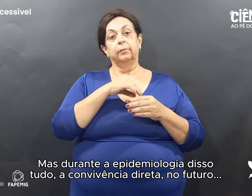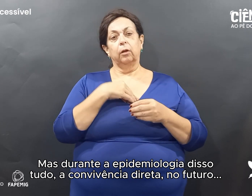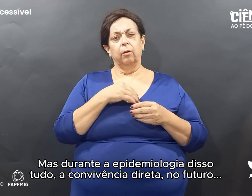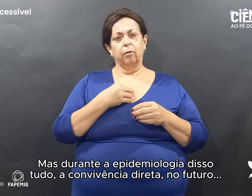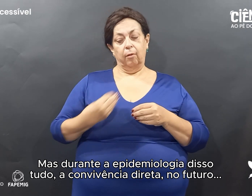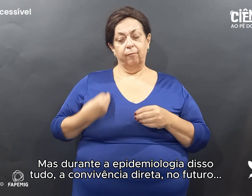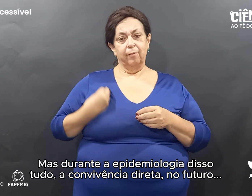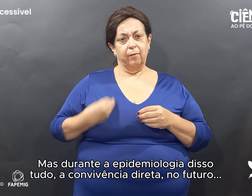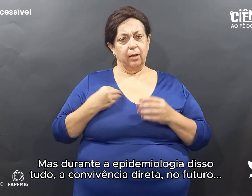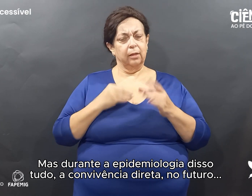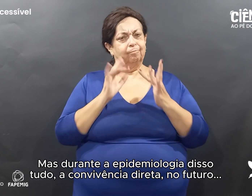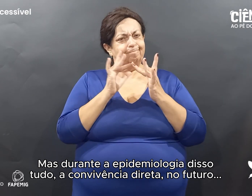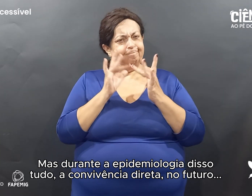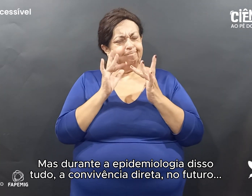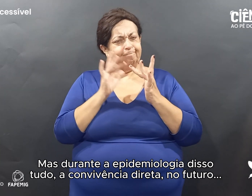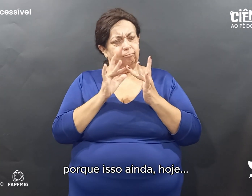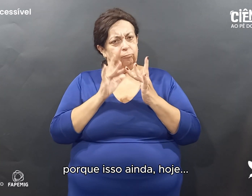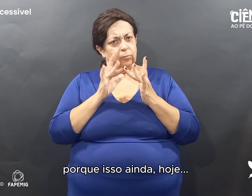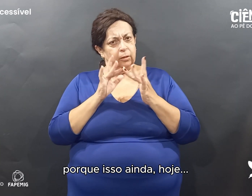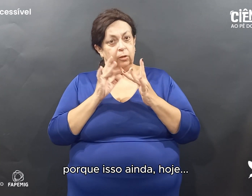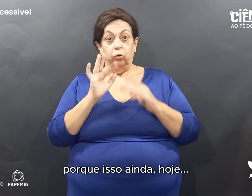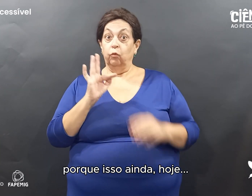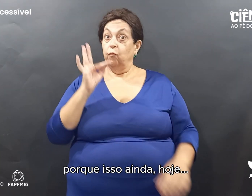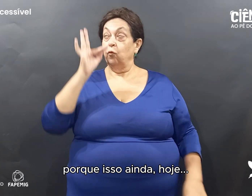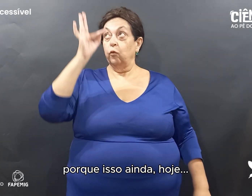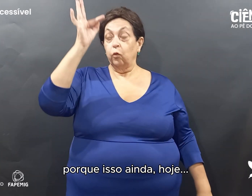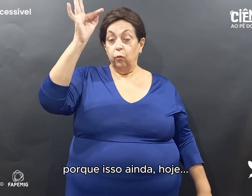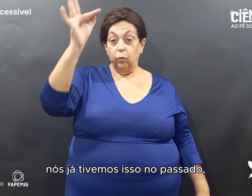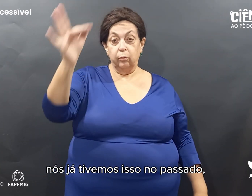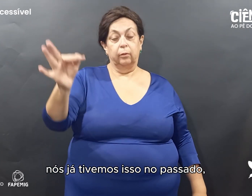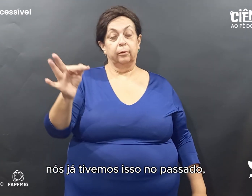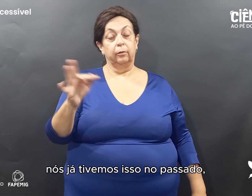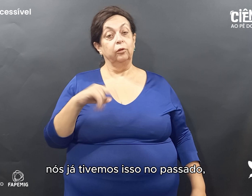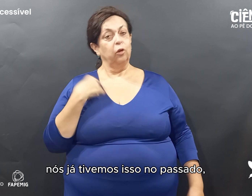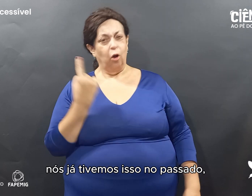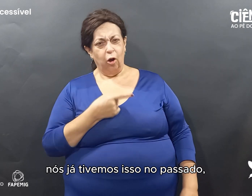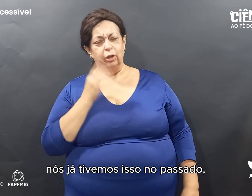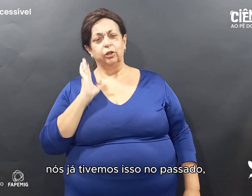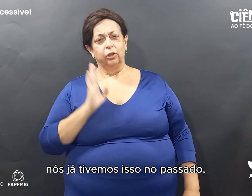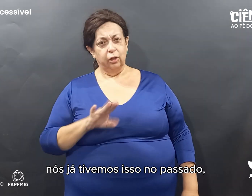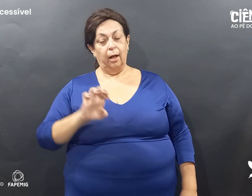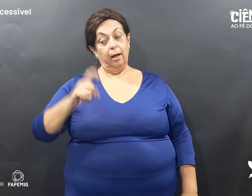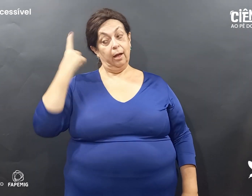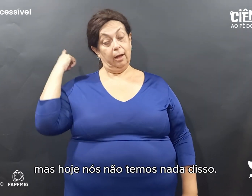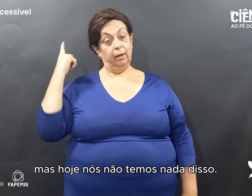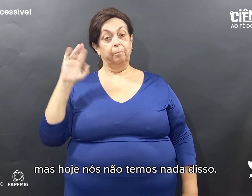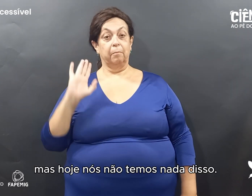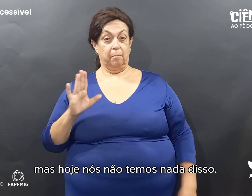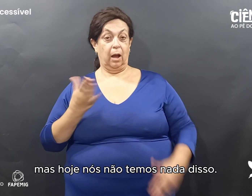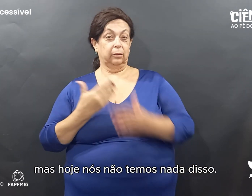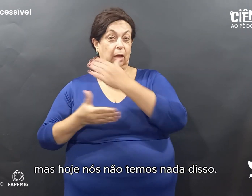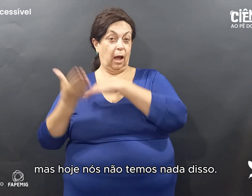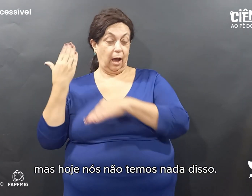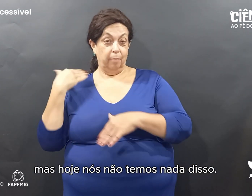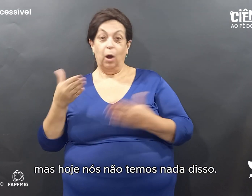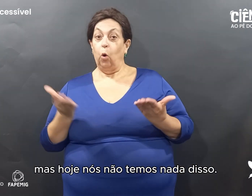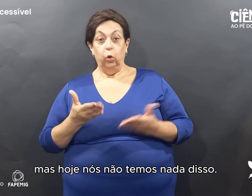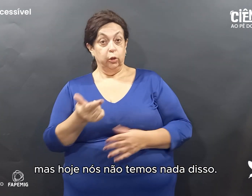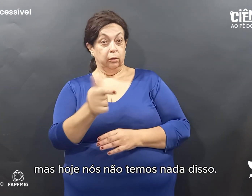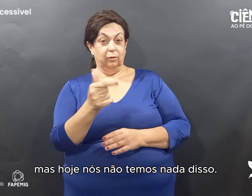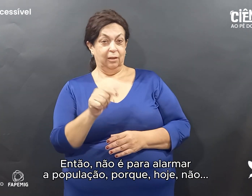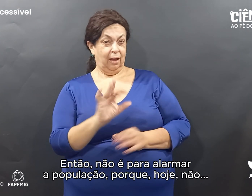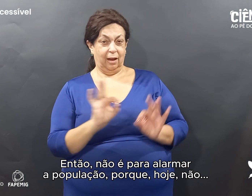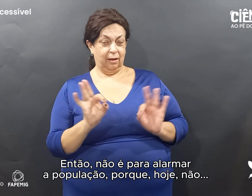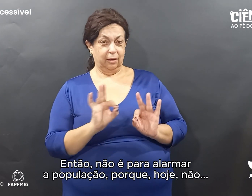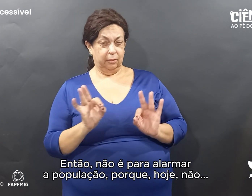convivência direta, no futuro, porque isso ainda hoje, nós já tivemos isso no passado, mas hoje nós não temos